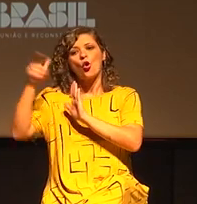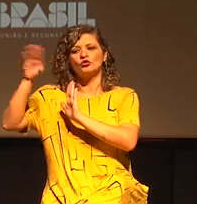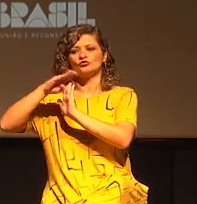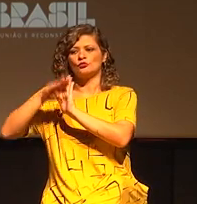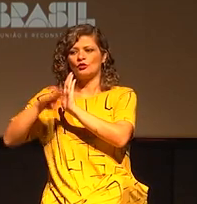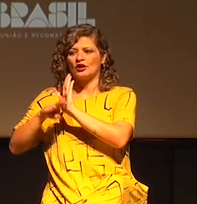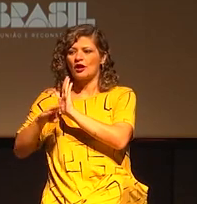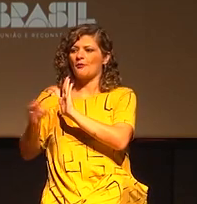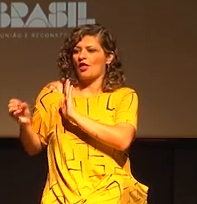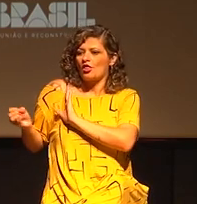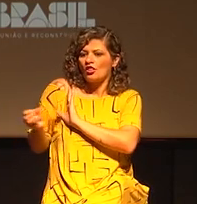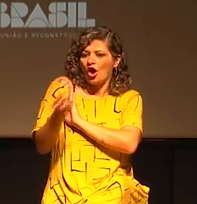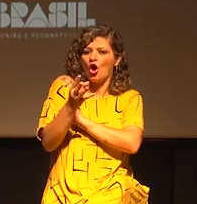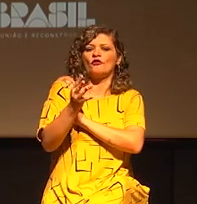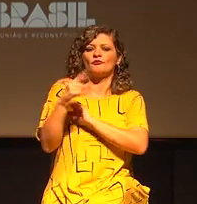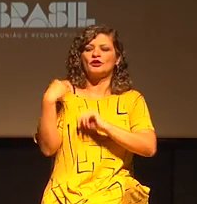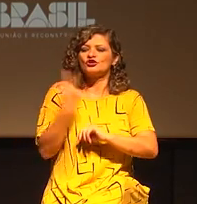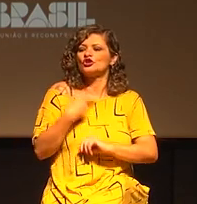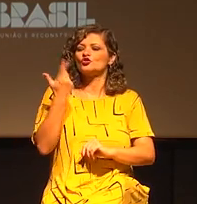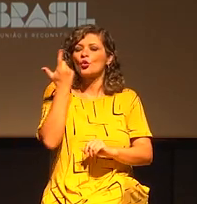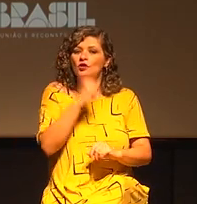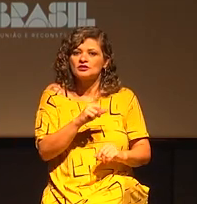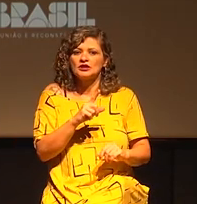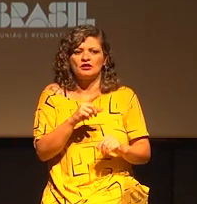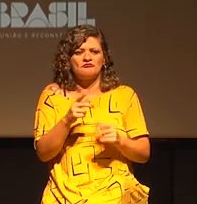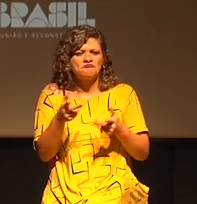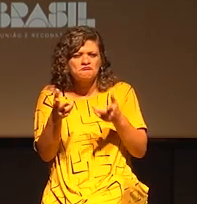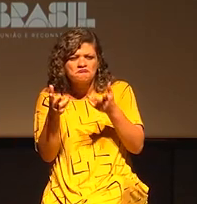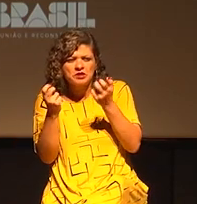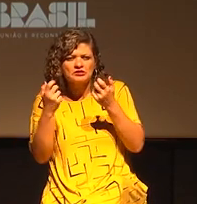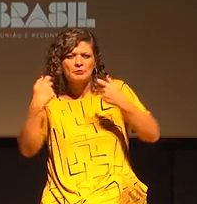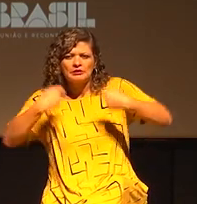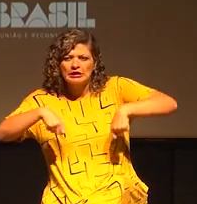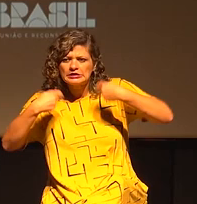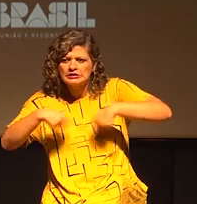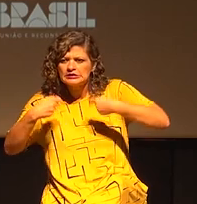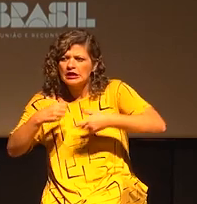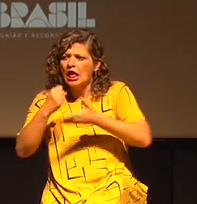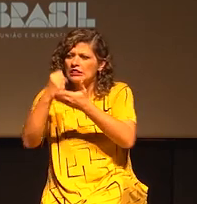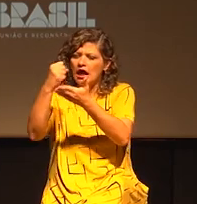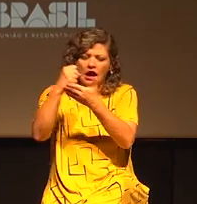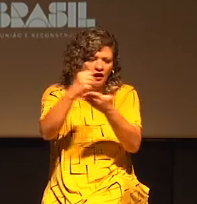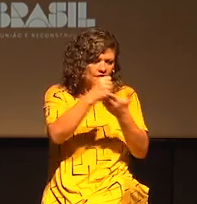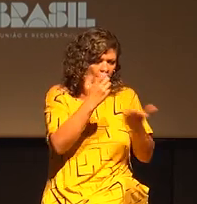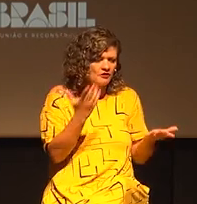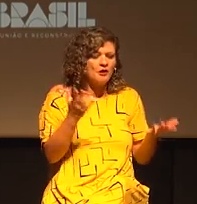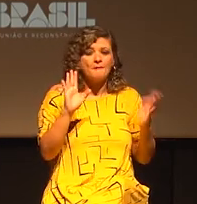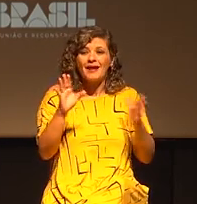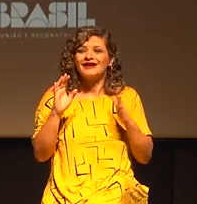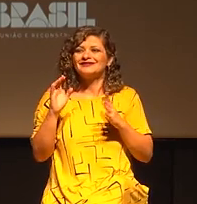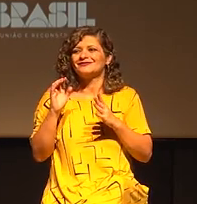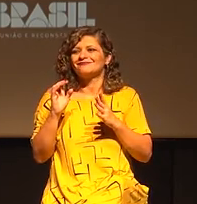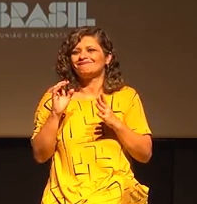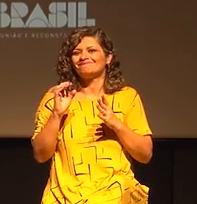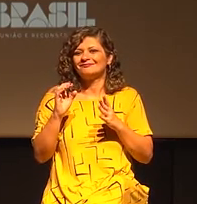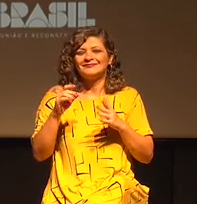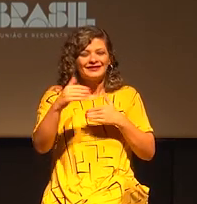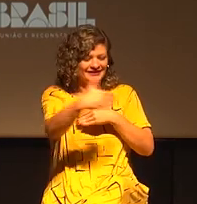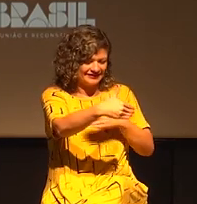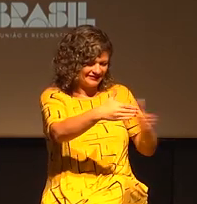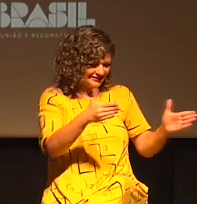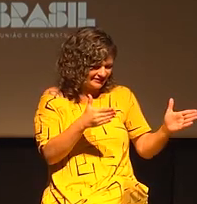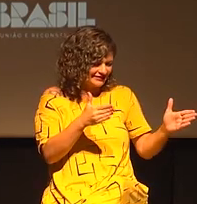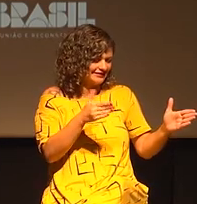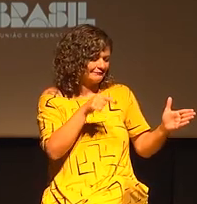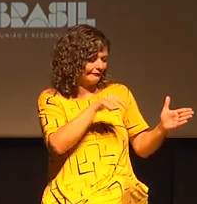consiga ir migrando né havendo a necessidade de de entregas mas que sejam entregas diferentes da Bendita da sexta